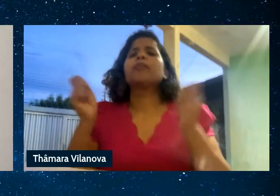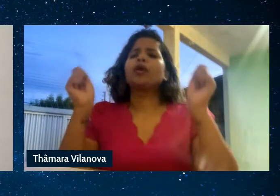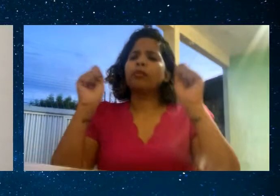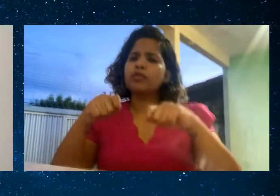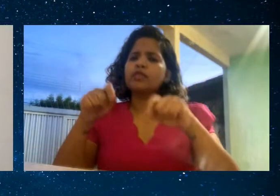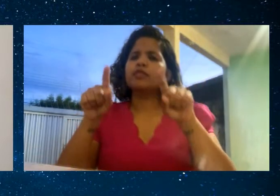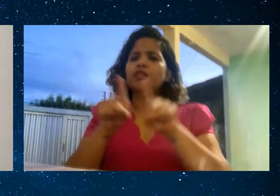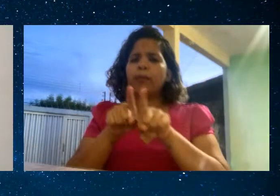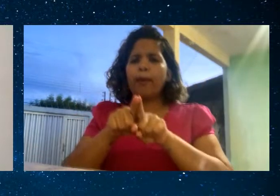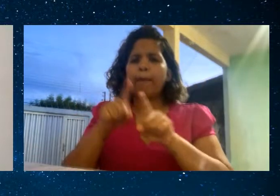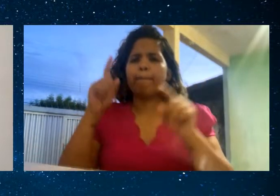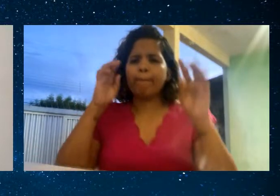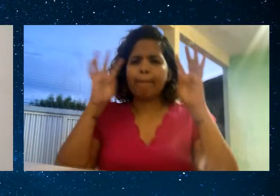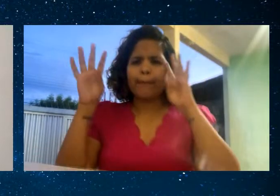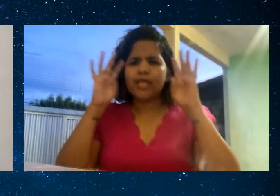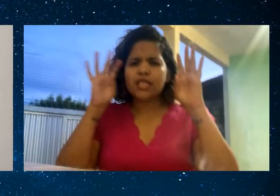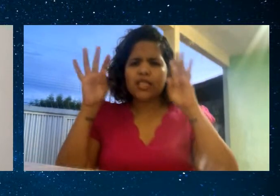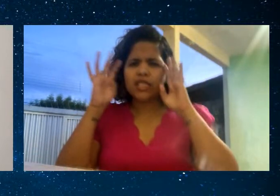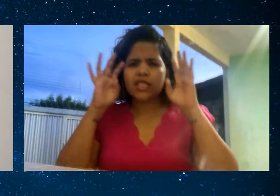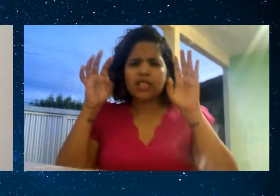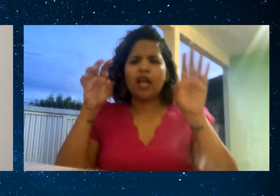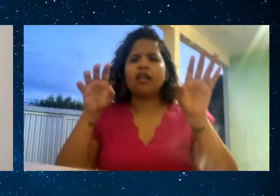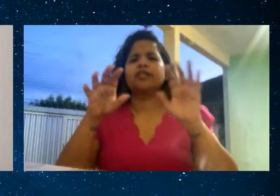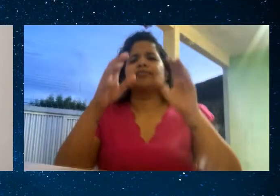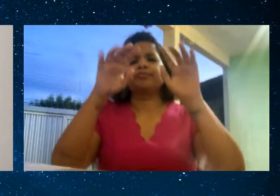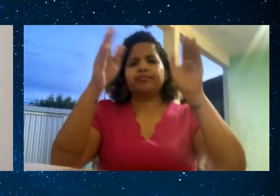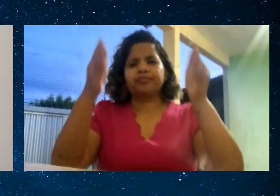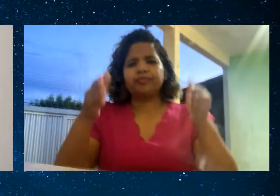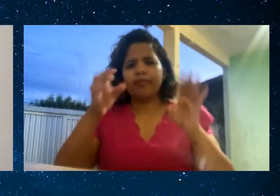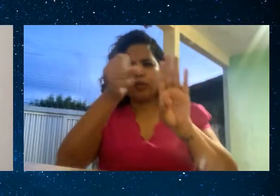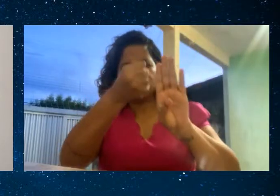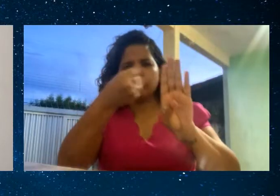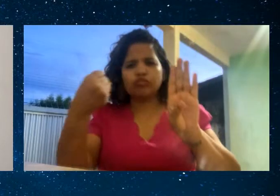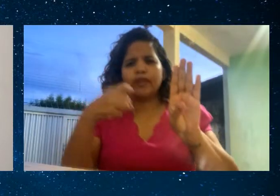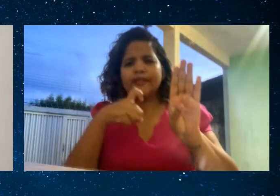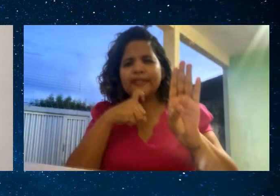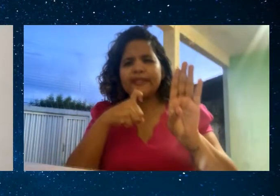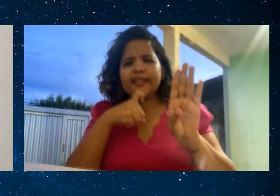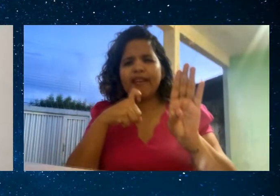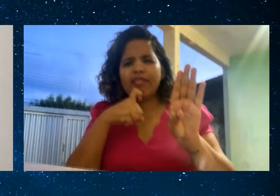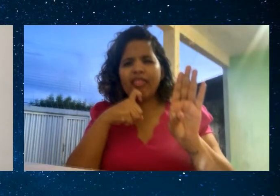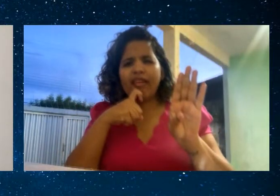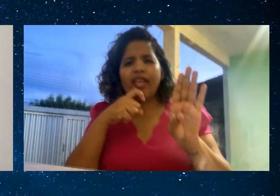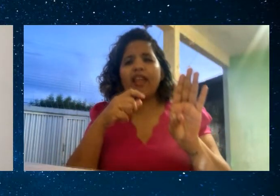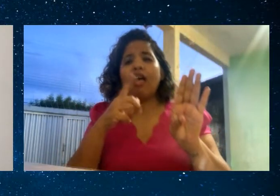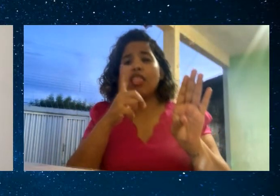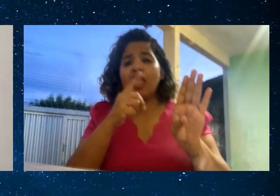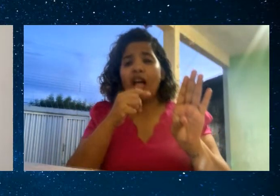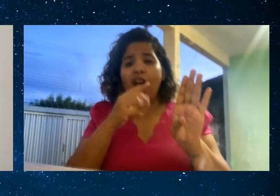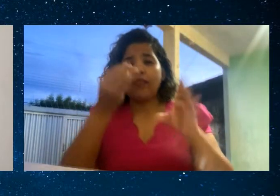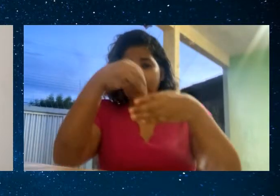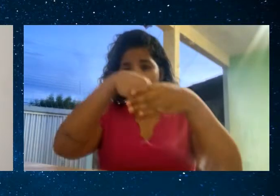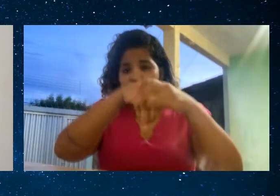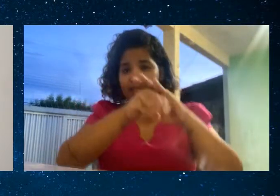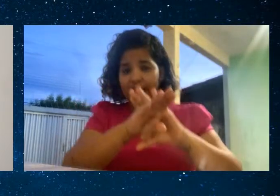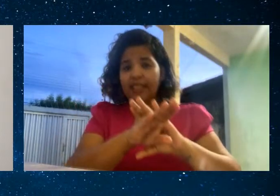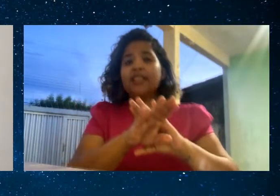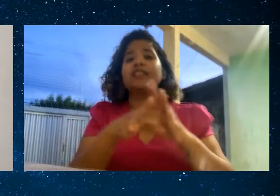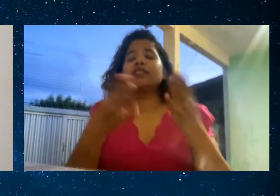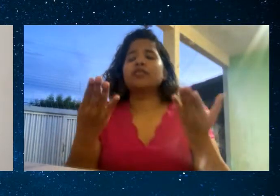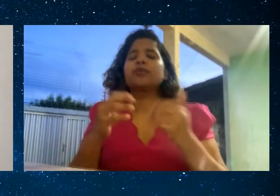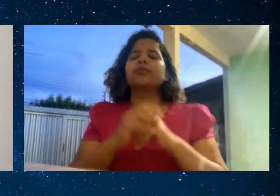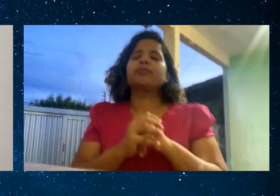geladeira Se você estiver no trânsito naquela água que está lá na no seu filtro